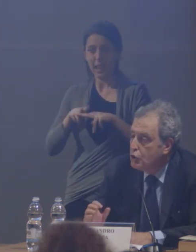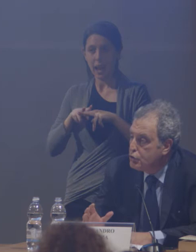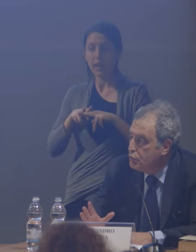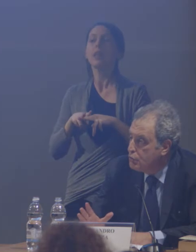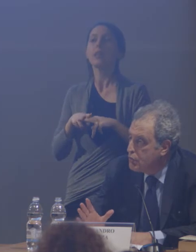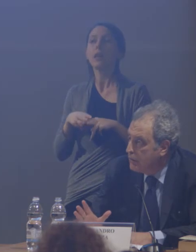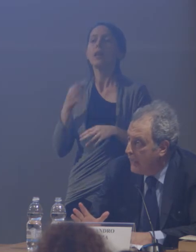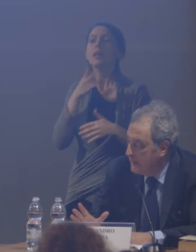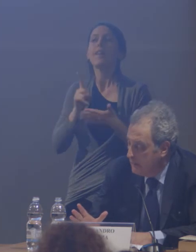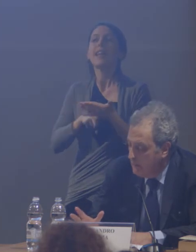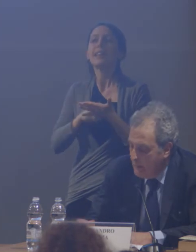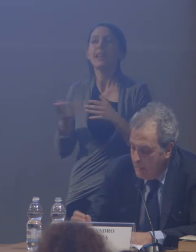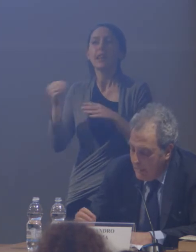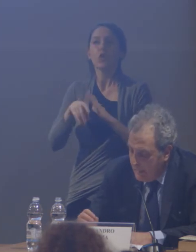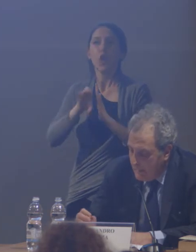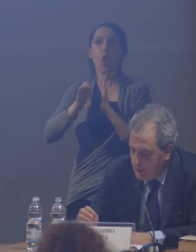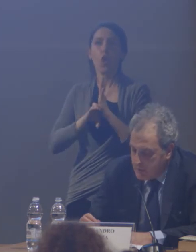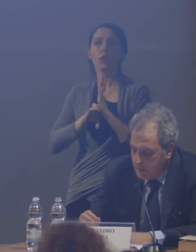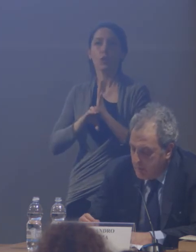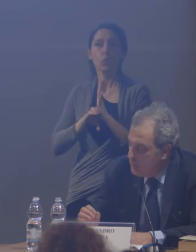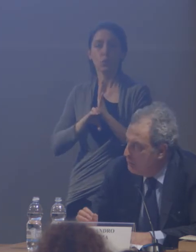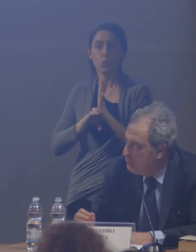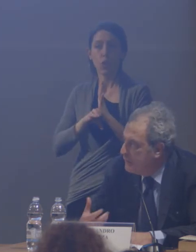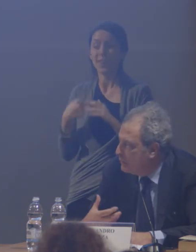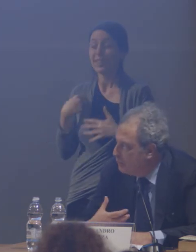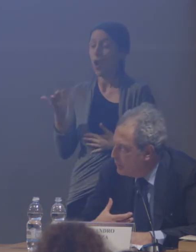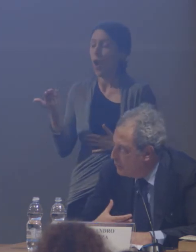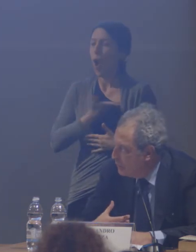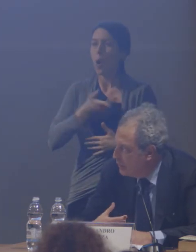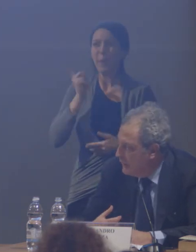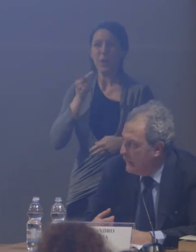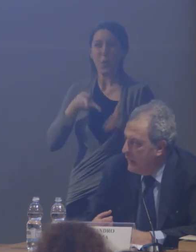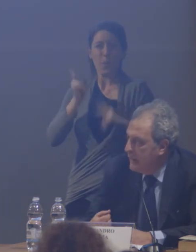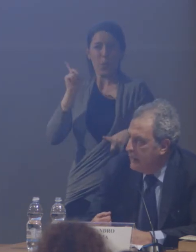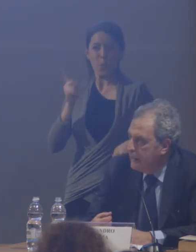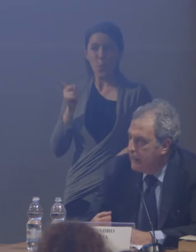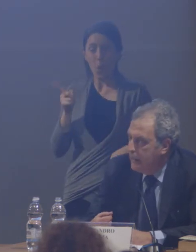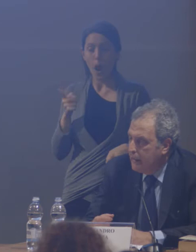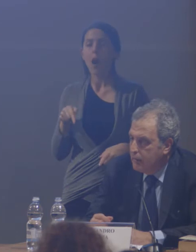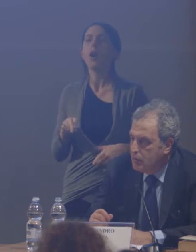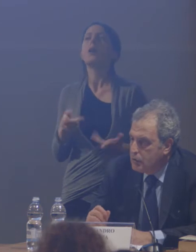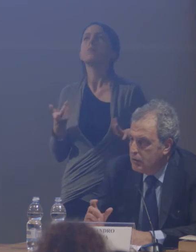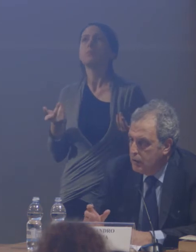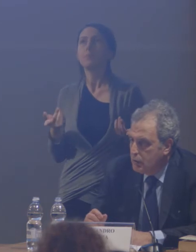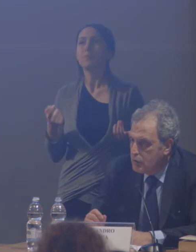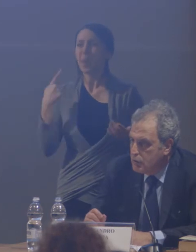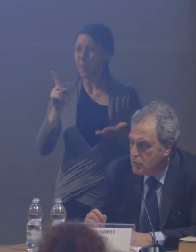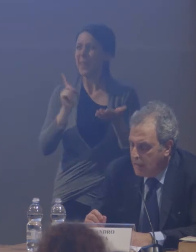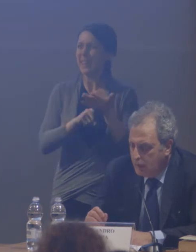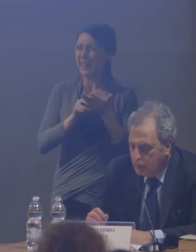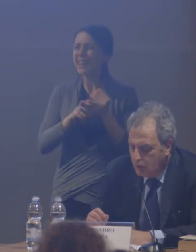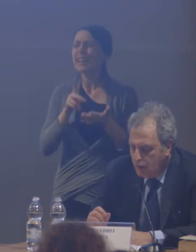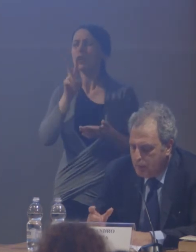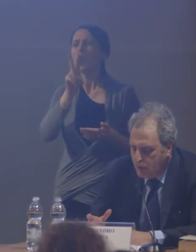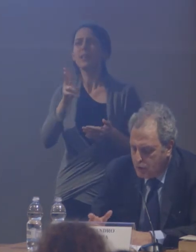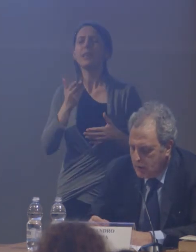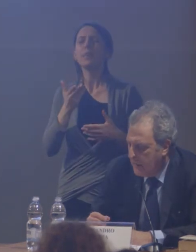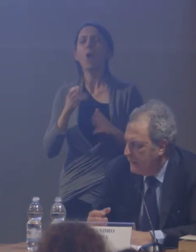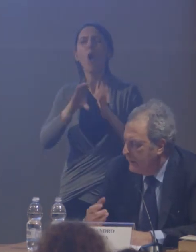diritto costituzionale. E la cosa che mi ha colpito di più è che questo diritto costituzionale lui